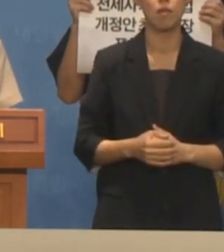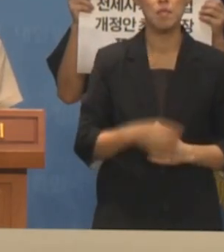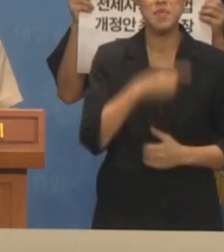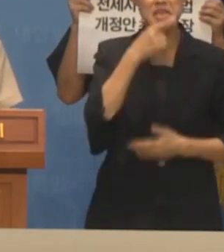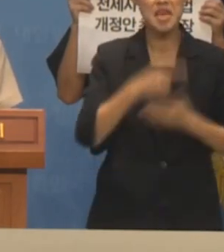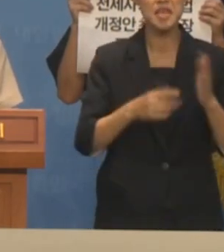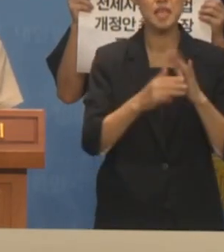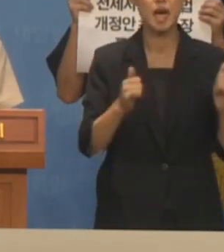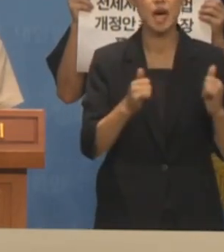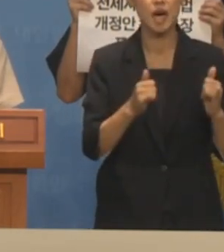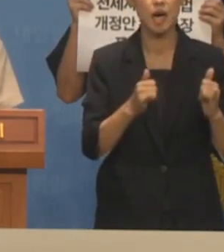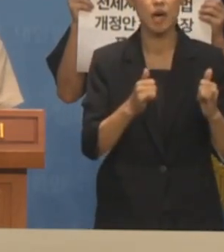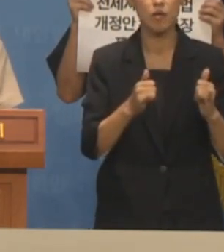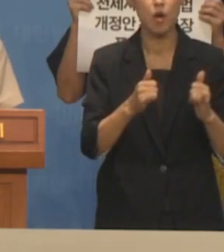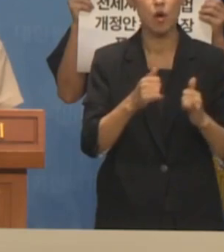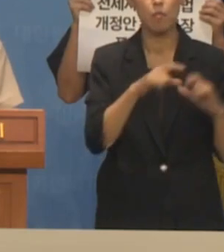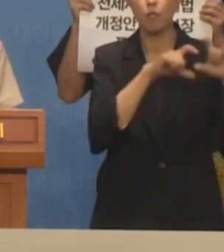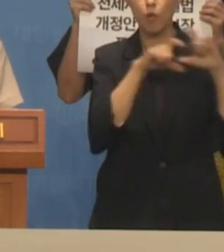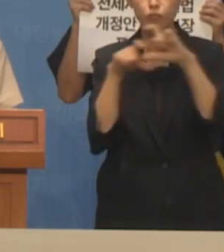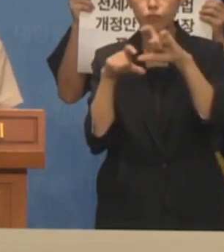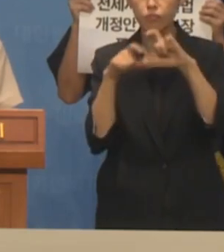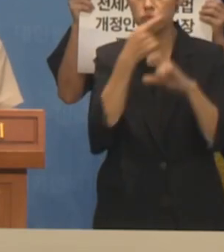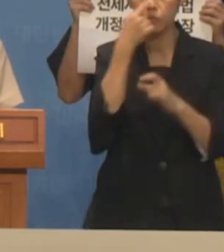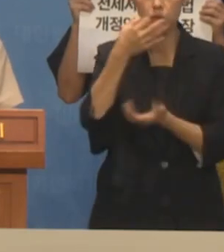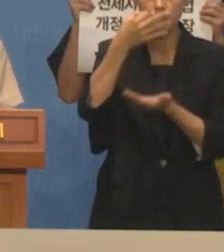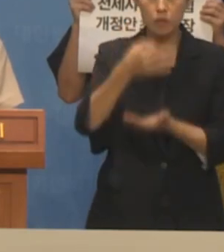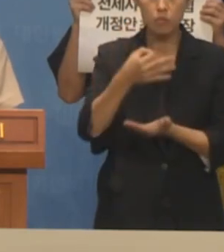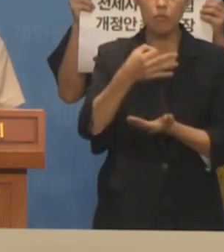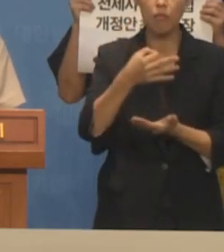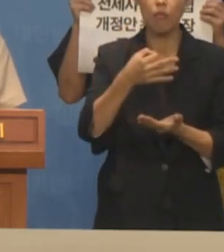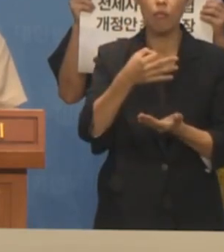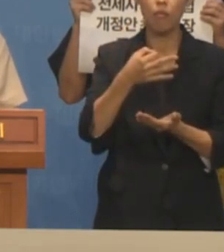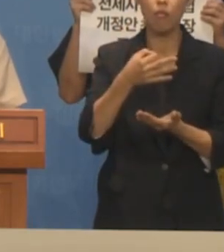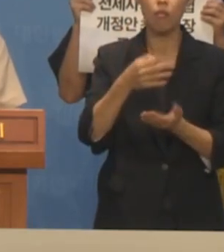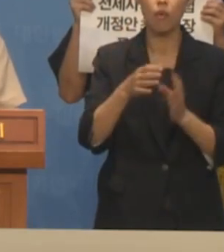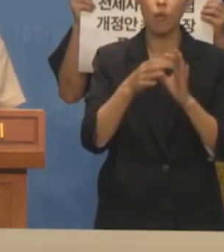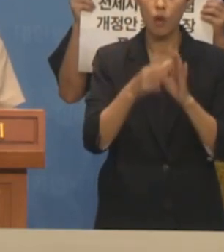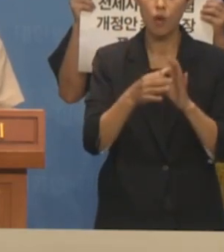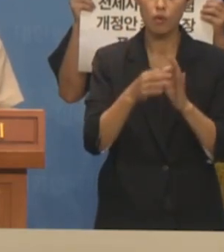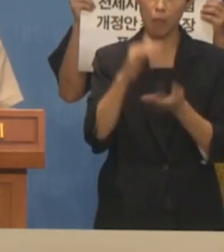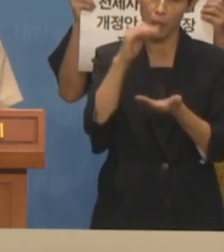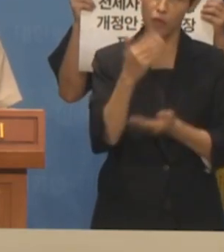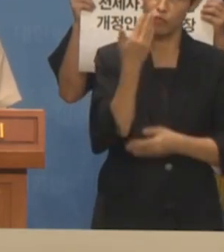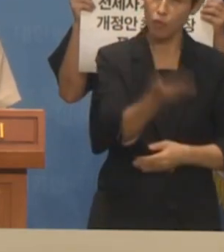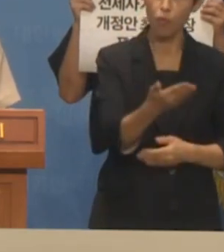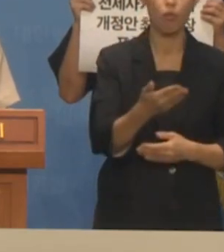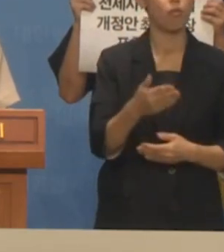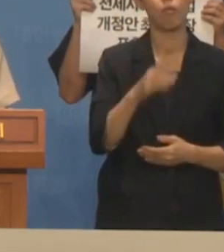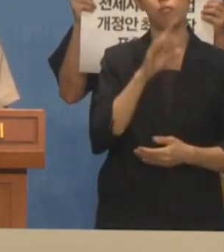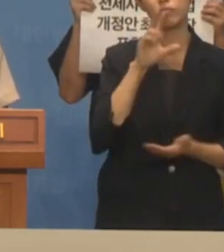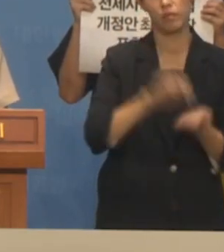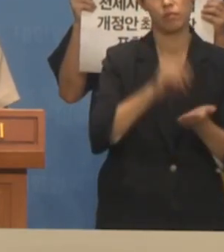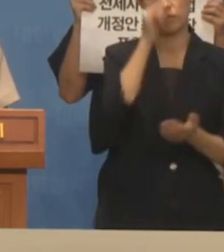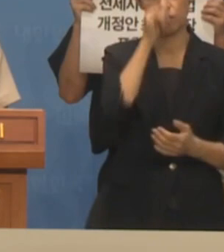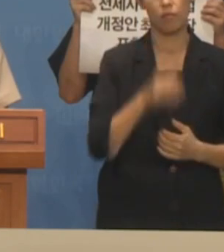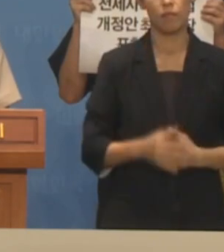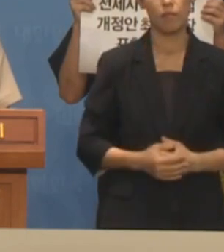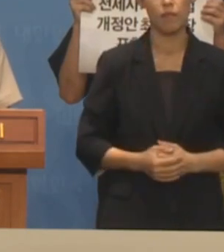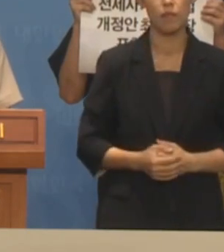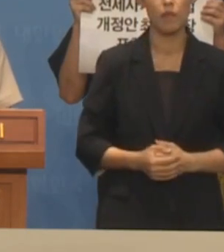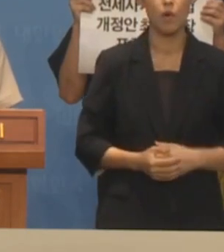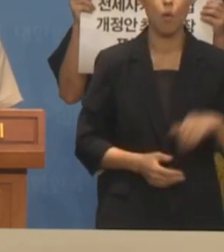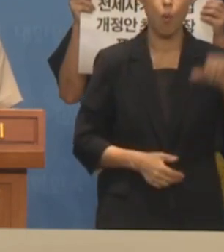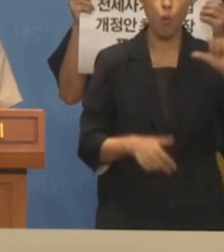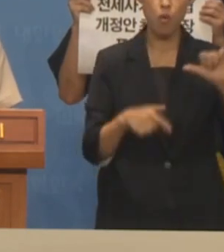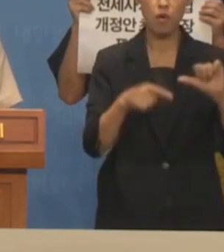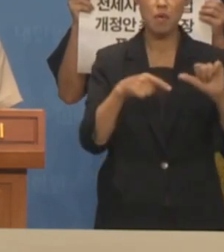수 곱하기 평균 보증금 액수에서 선구제에 5조 원이 든다고 주장하는 것은 말도 안 되는 이야기입니다. 그리고 설사 5조 원이